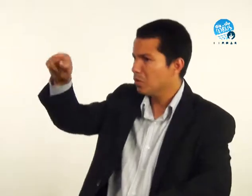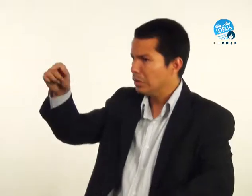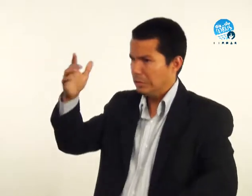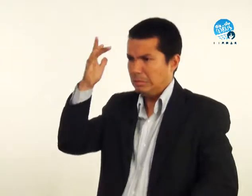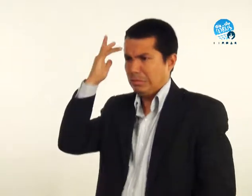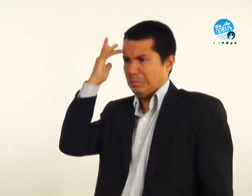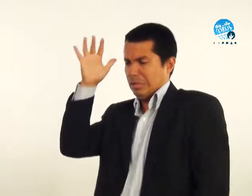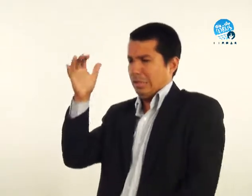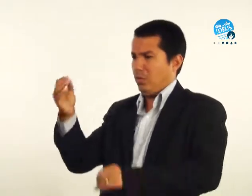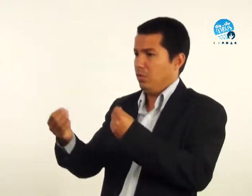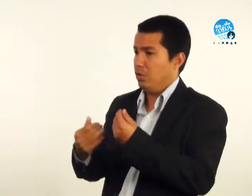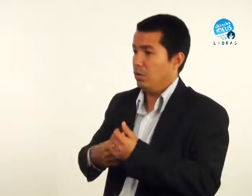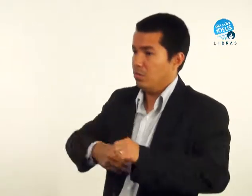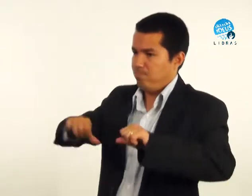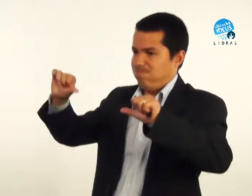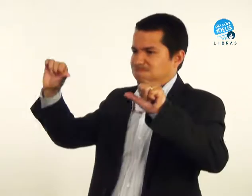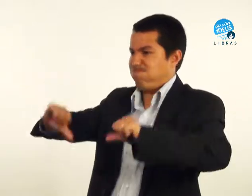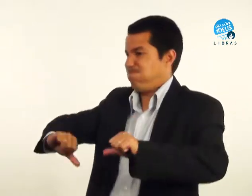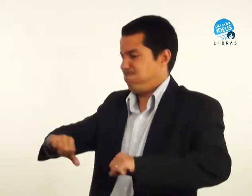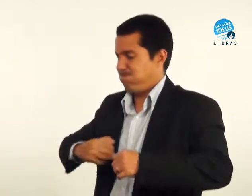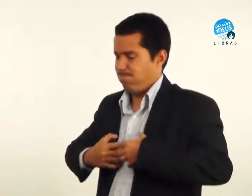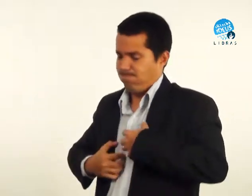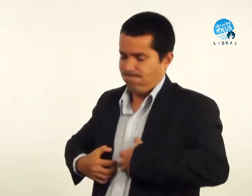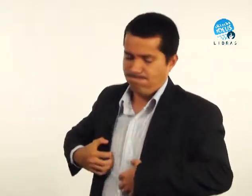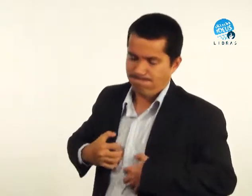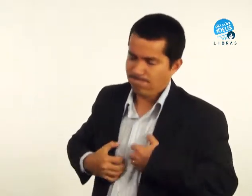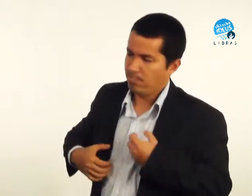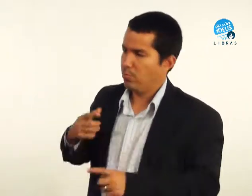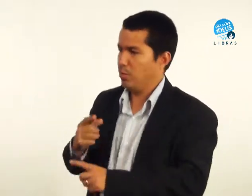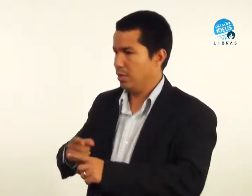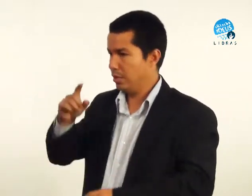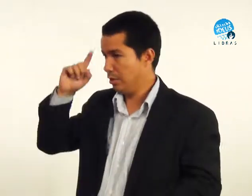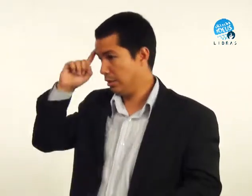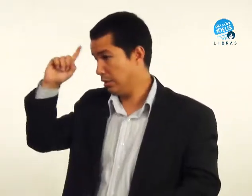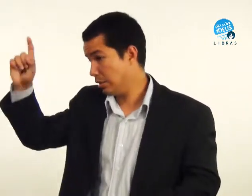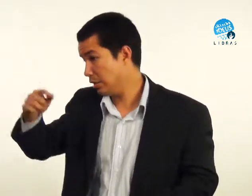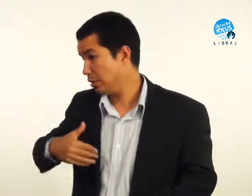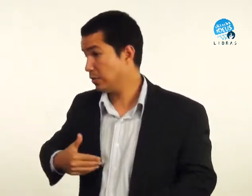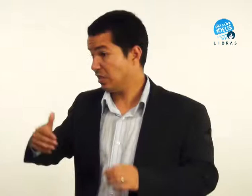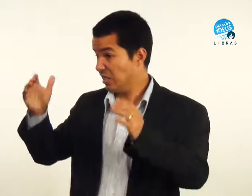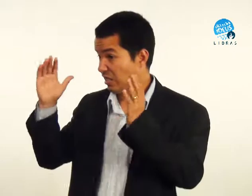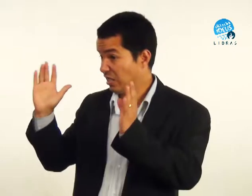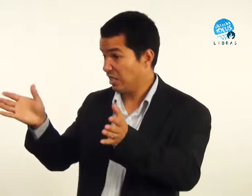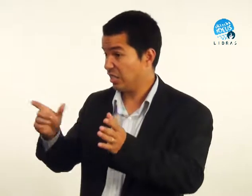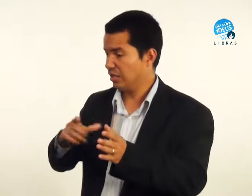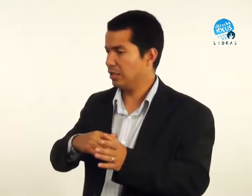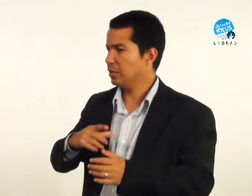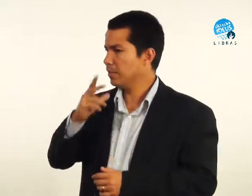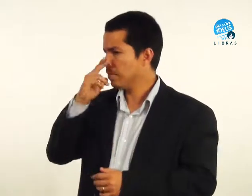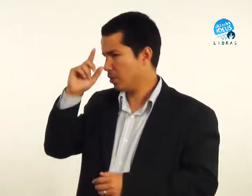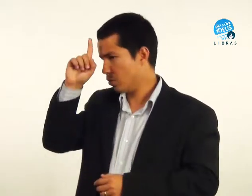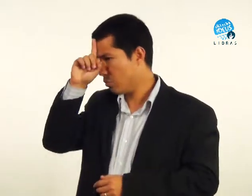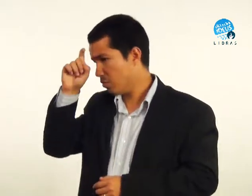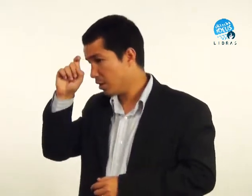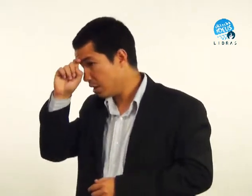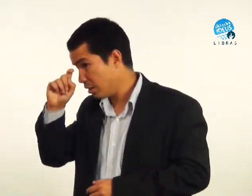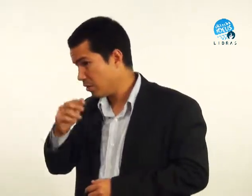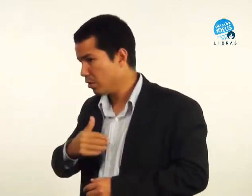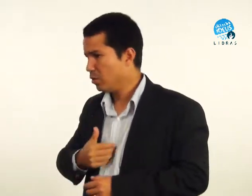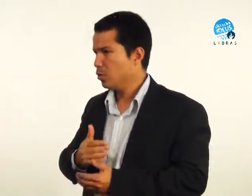coincidência. Você perguntou como é que eu e Deus estávamos. Eu estava muito mal, porque naquele dia eu tinha acabado